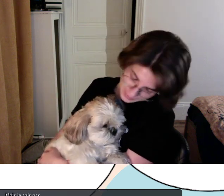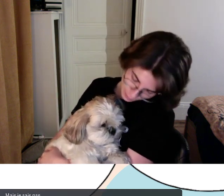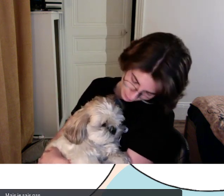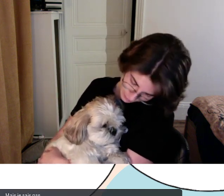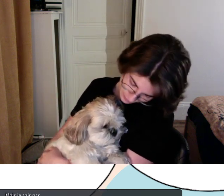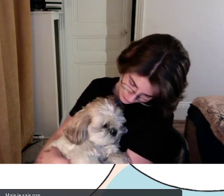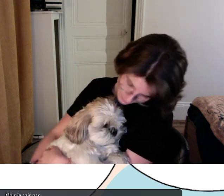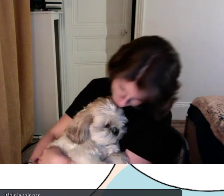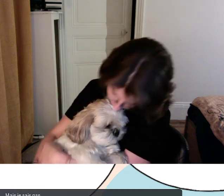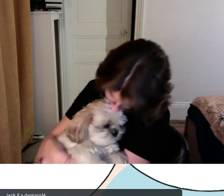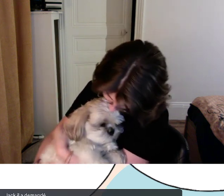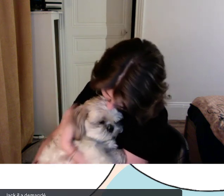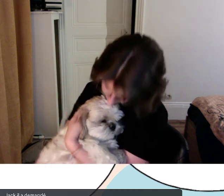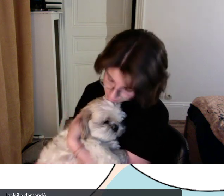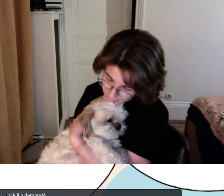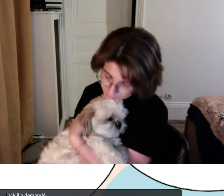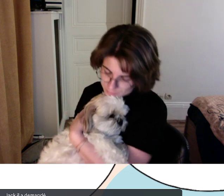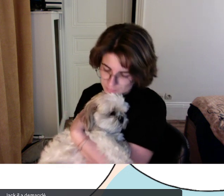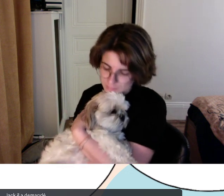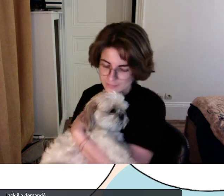t'es mignon? Hein?